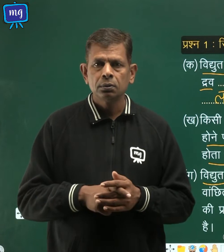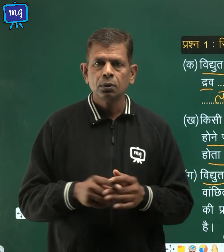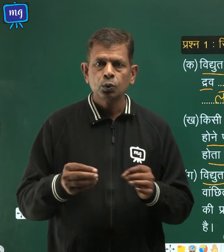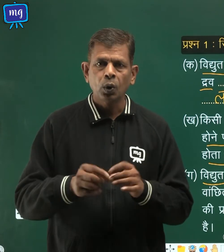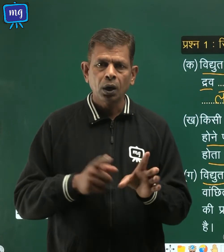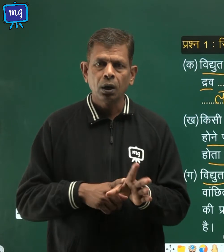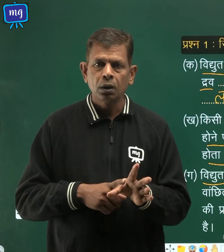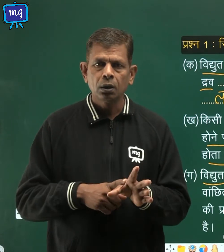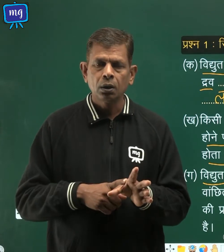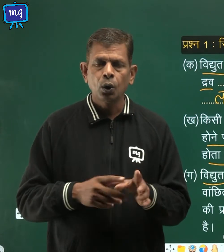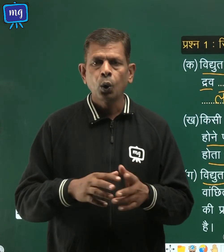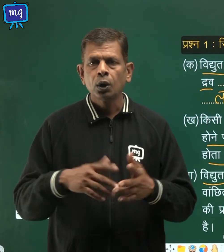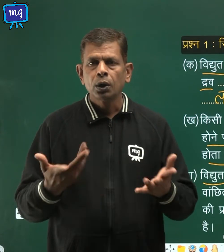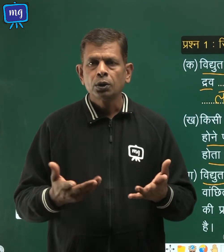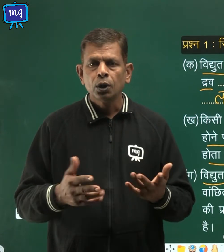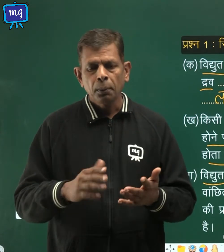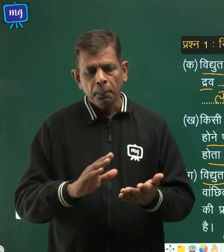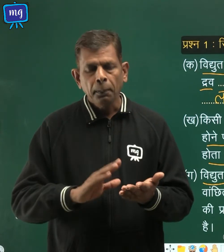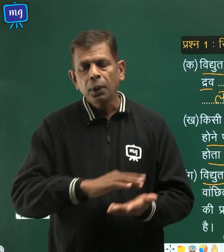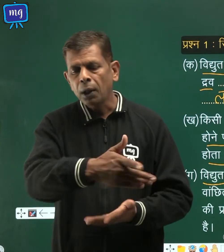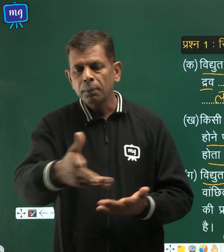द्वारा किसी पदार्थ पर